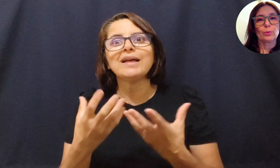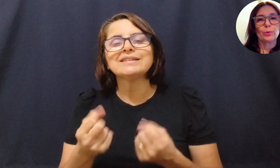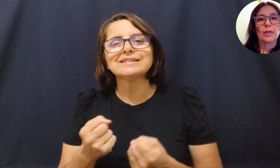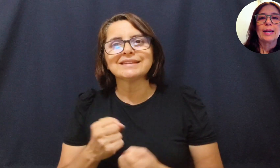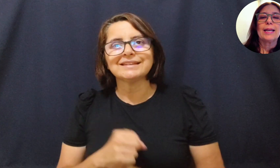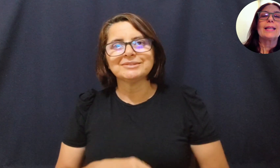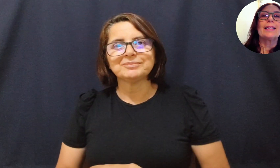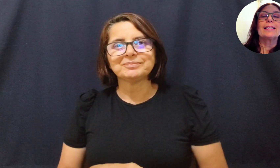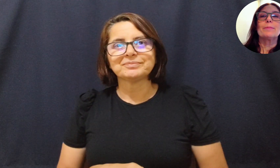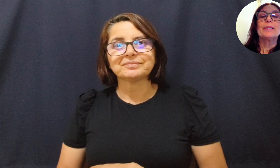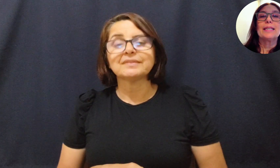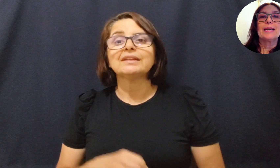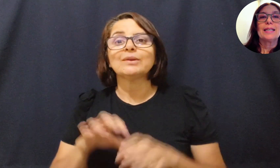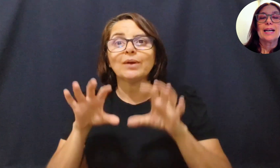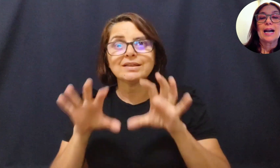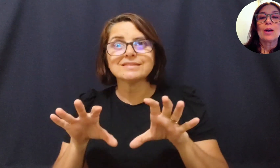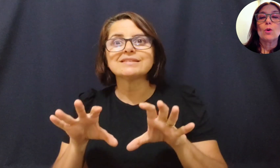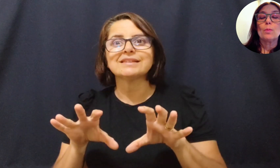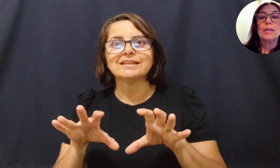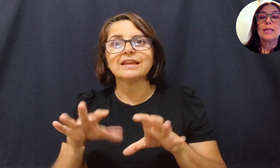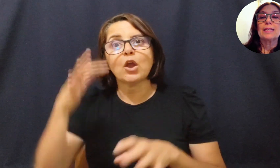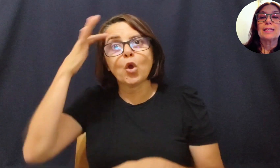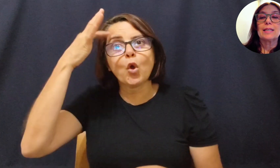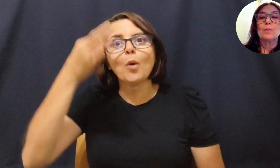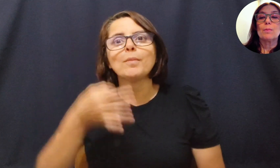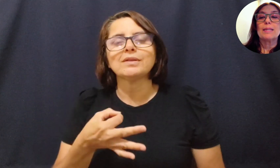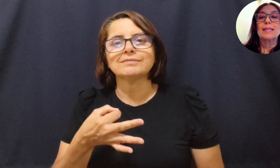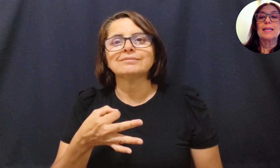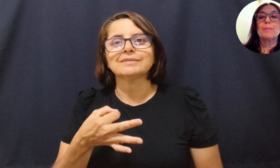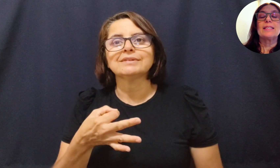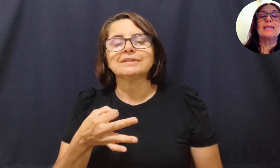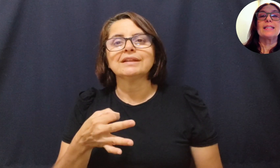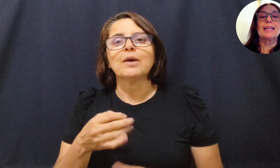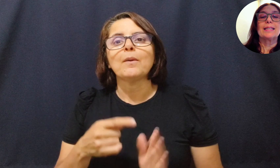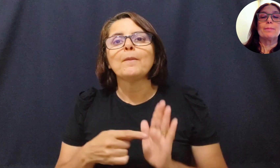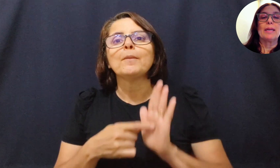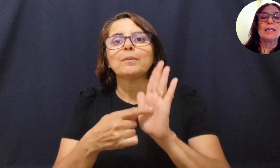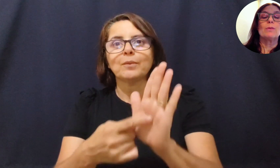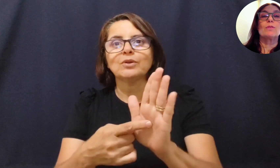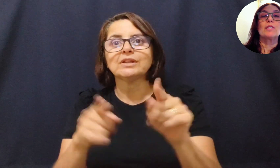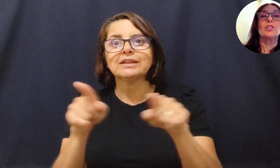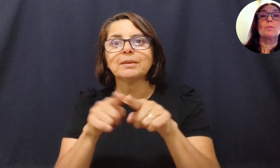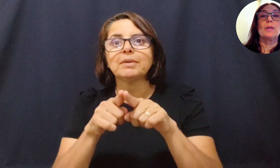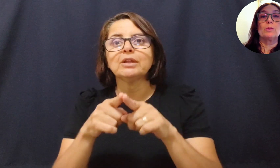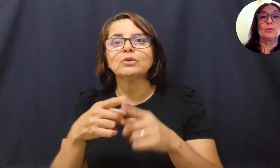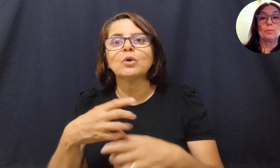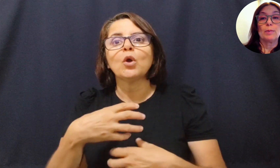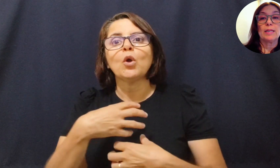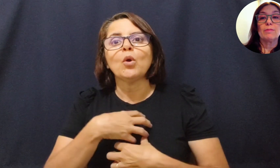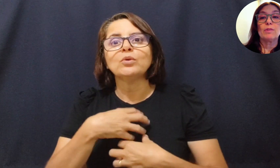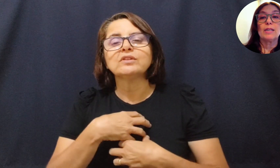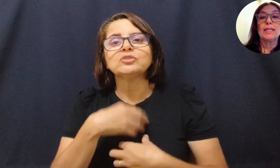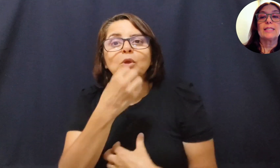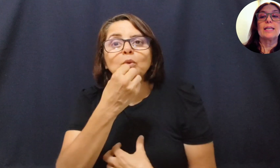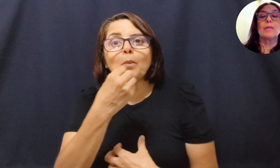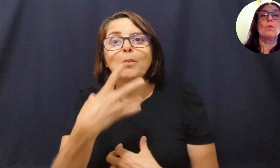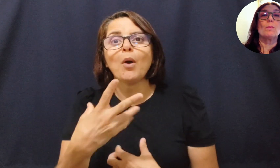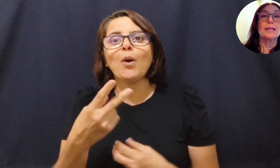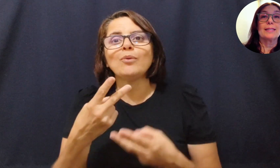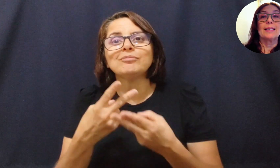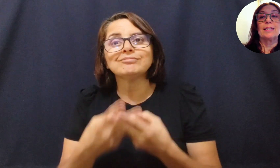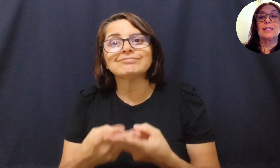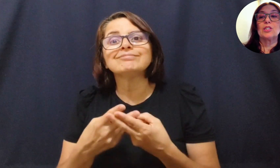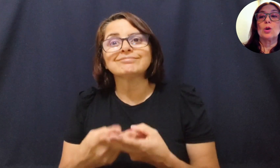entendimento. Dessa maneira, a compreensão passa a representar também um sentimento de benevolência